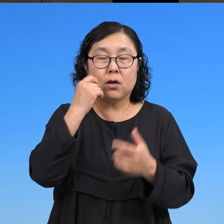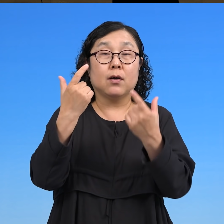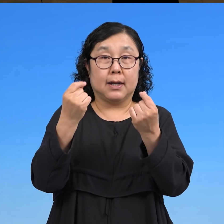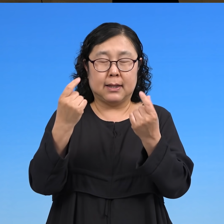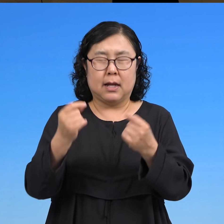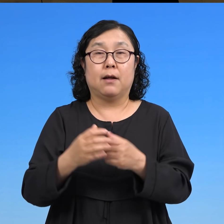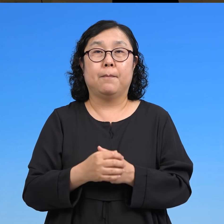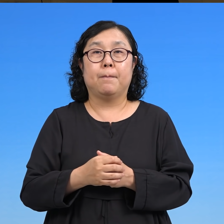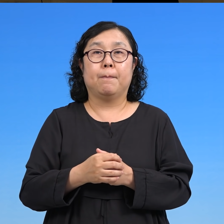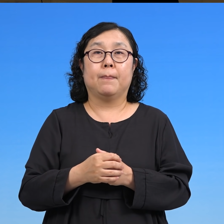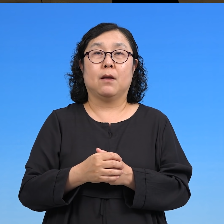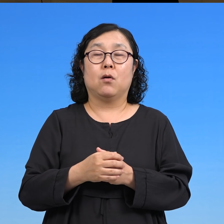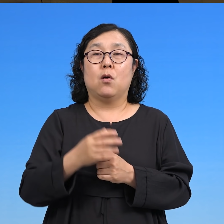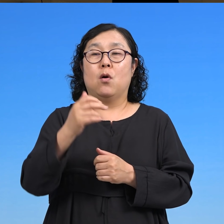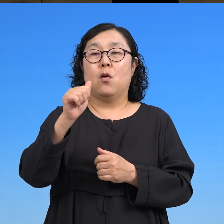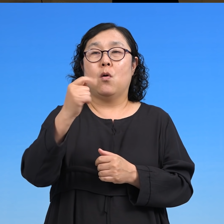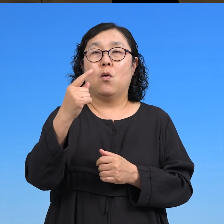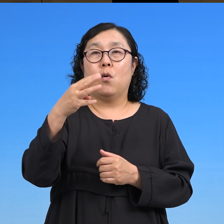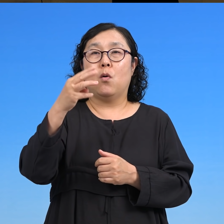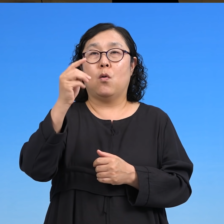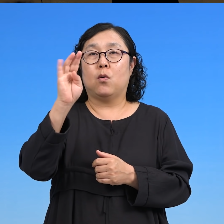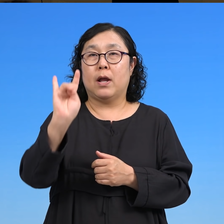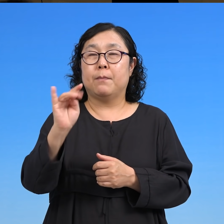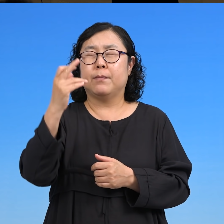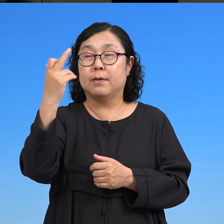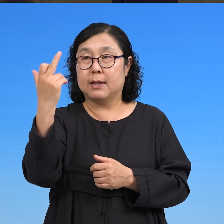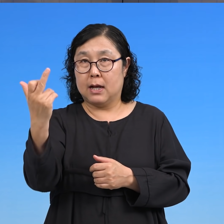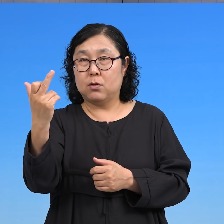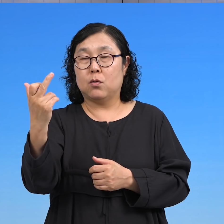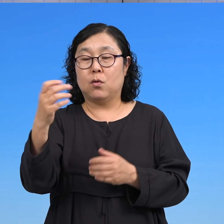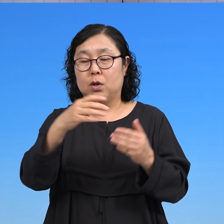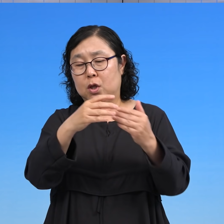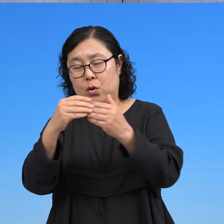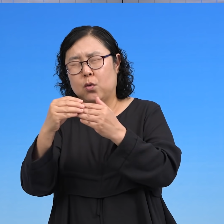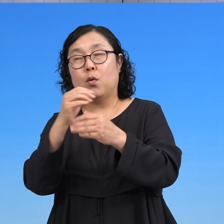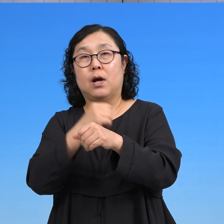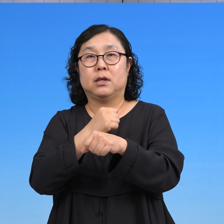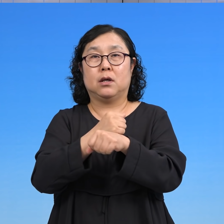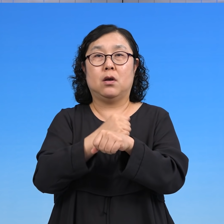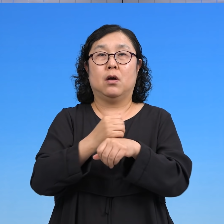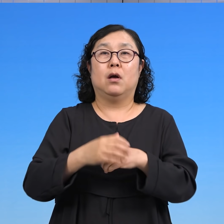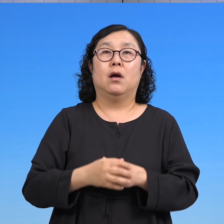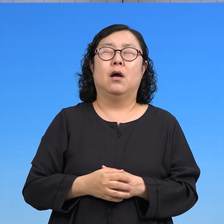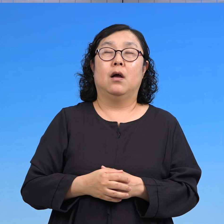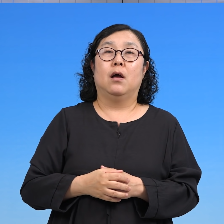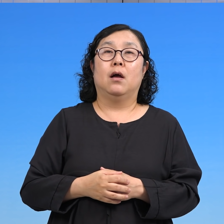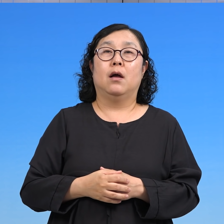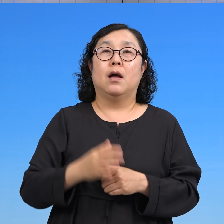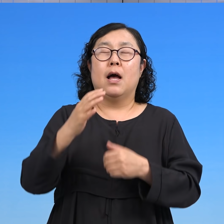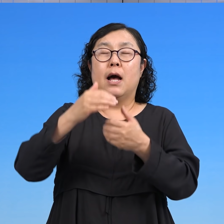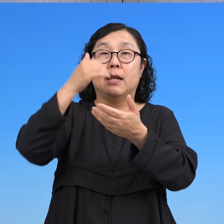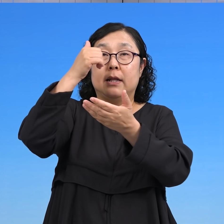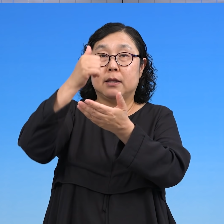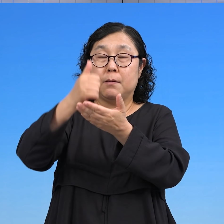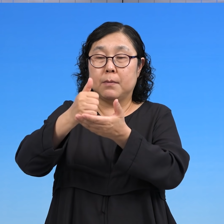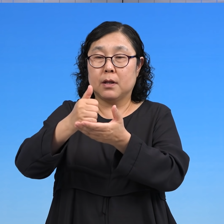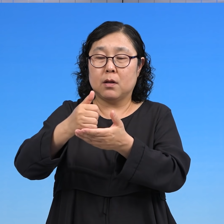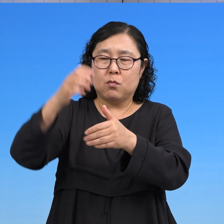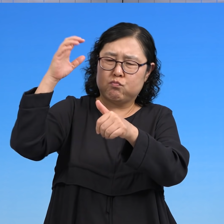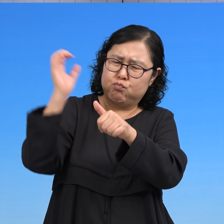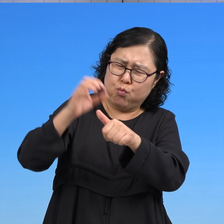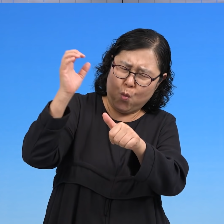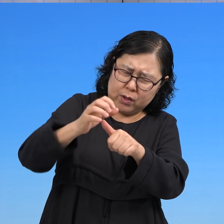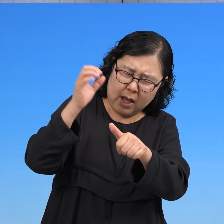호렙산으로 인도를 하시는데요, 왜 이게 눈물이 납니까? 저는 지금 엘리야가 얼토당토하는, 하나님이